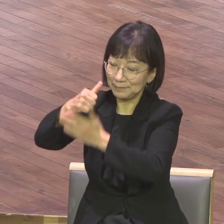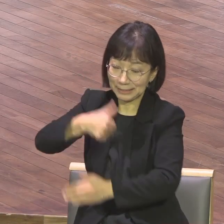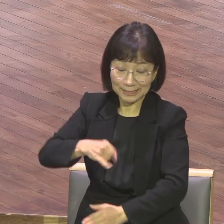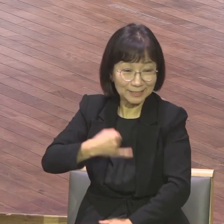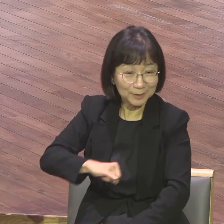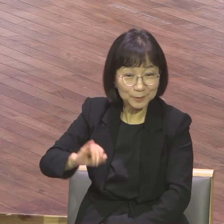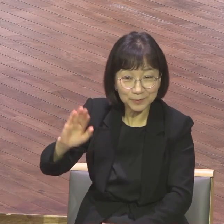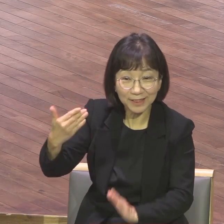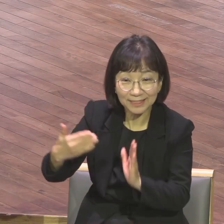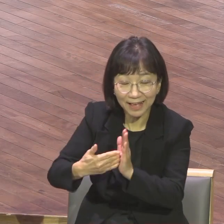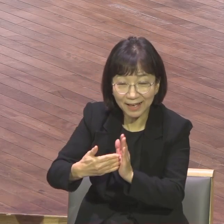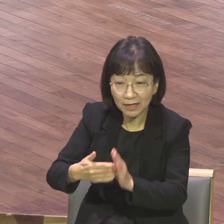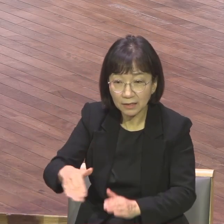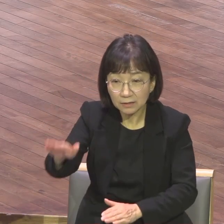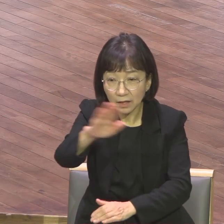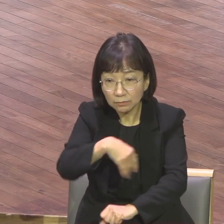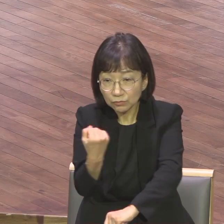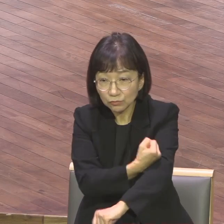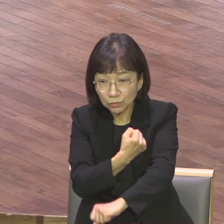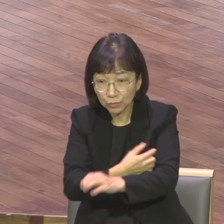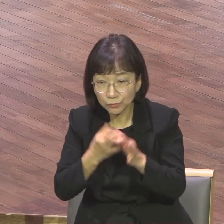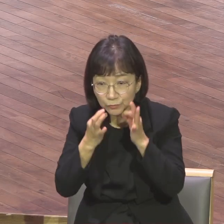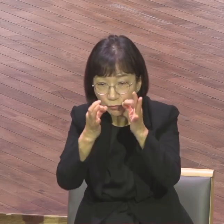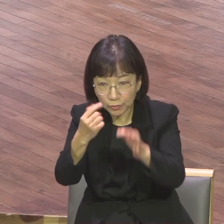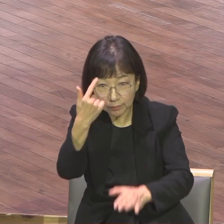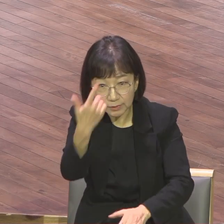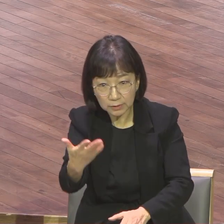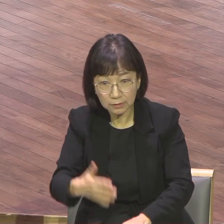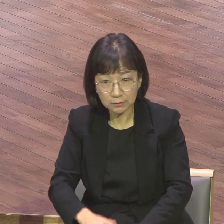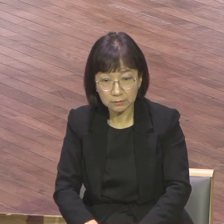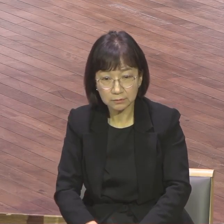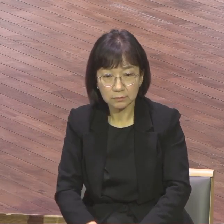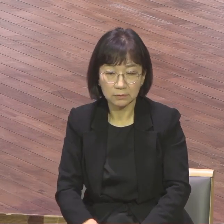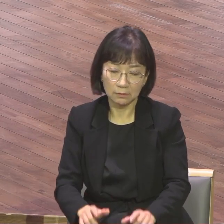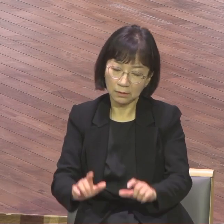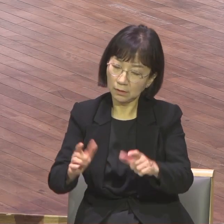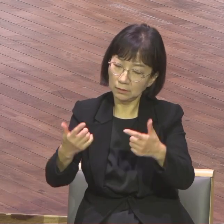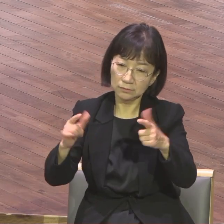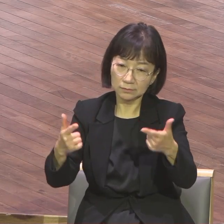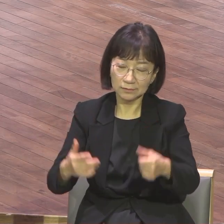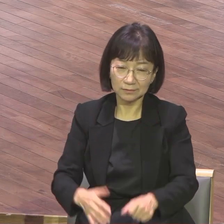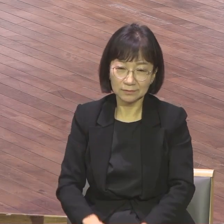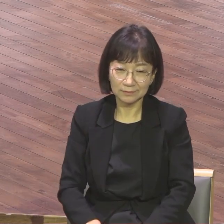우리 행위와 노력으로 있은 게 하나도 없습니다. 내가 구원 받았다.